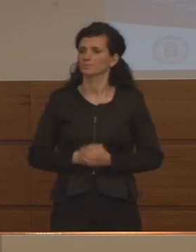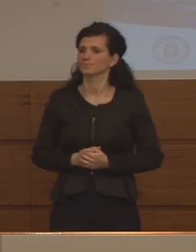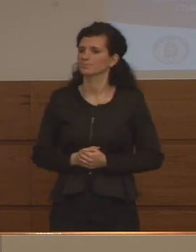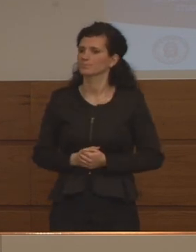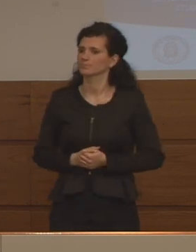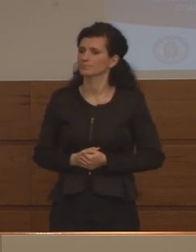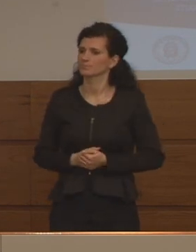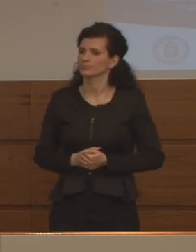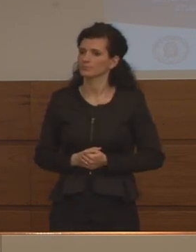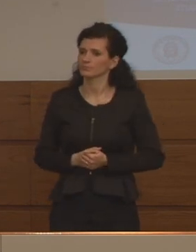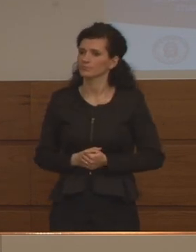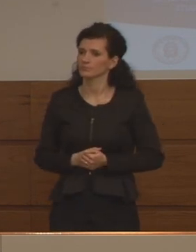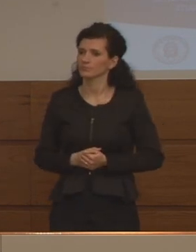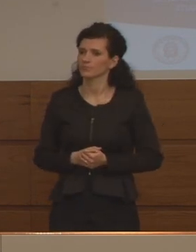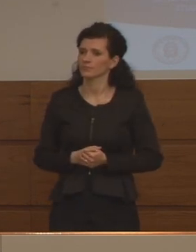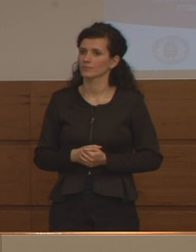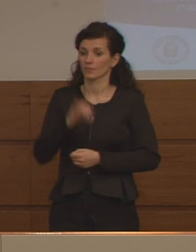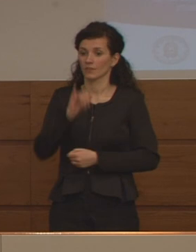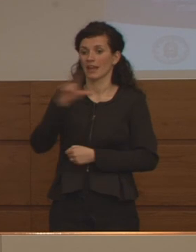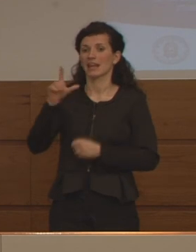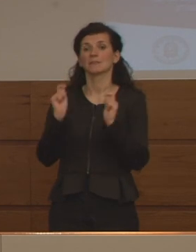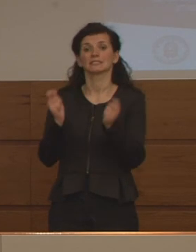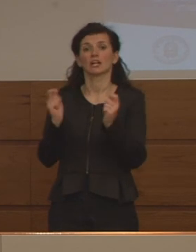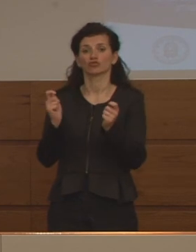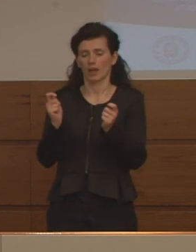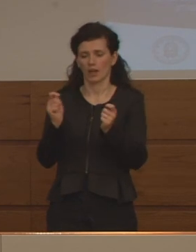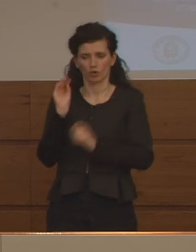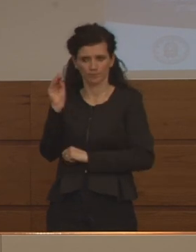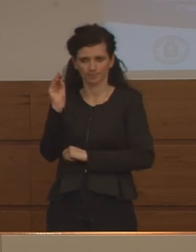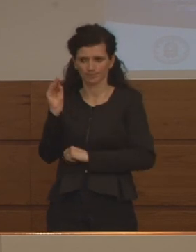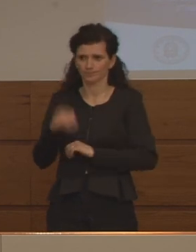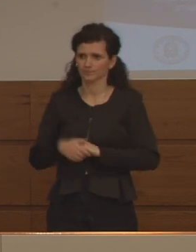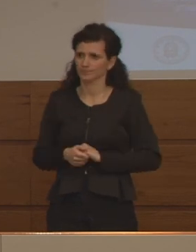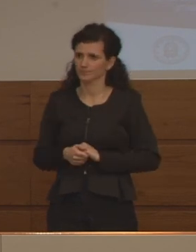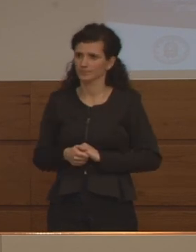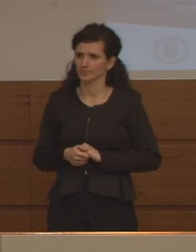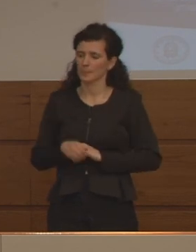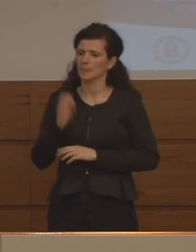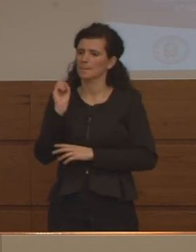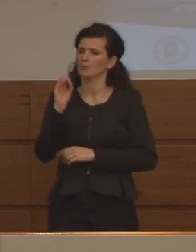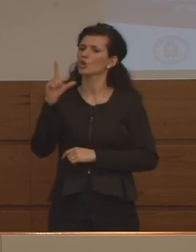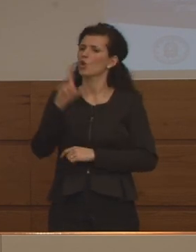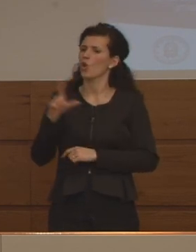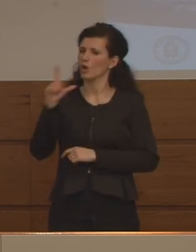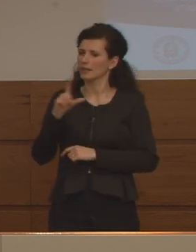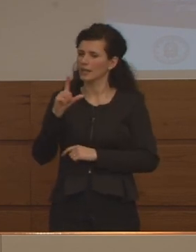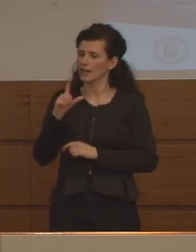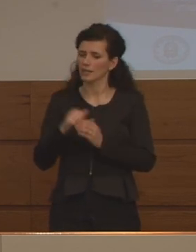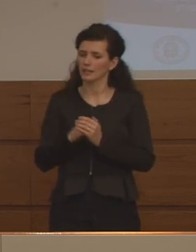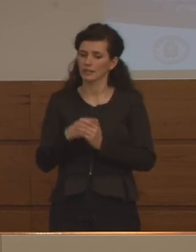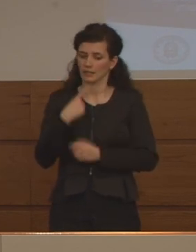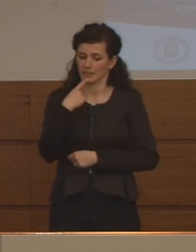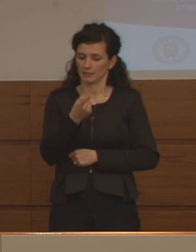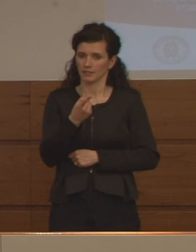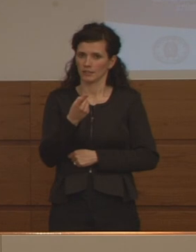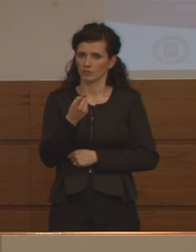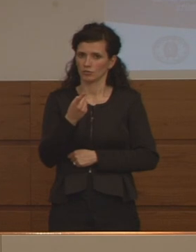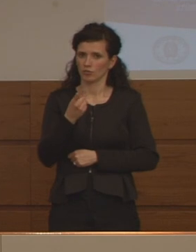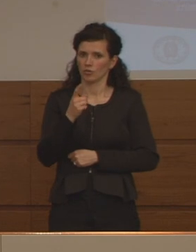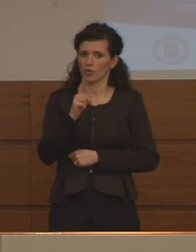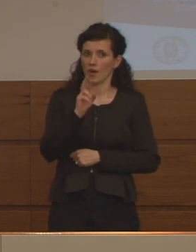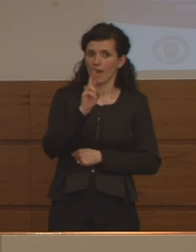sono mauro evangelisti del messaggero evoluti della professore locatelli abbiamo detto che lele con vero e si è avvicinato